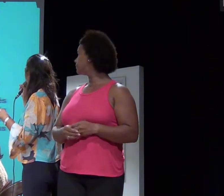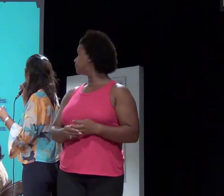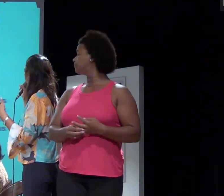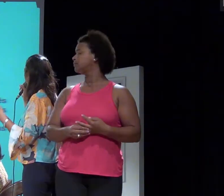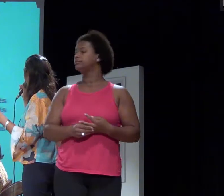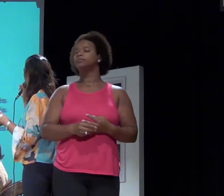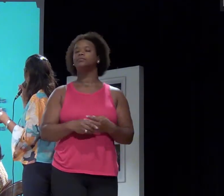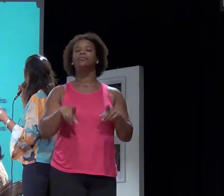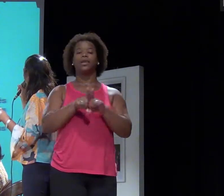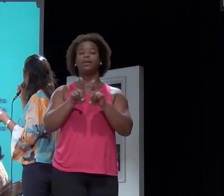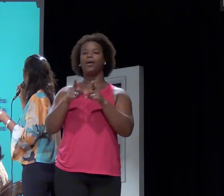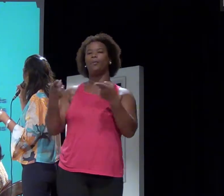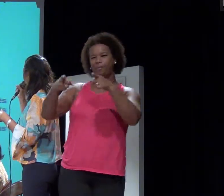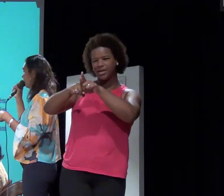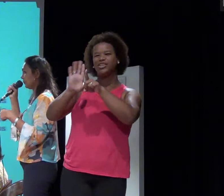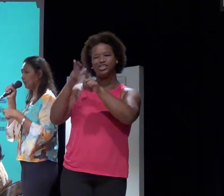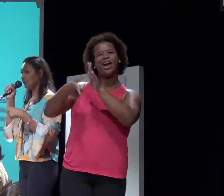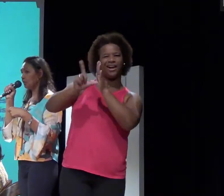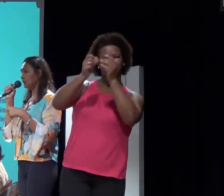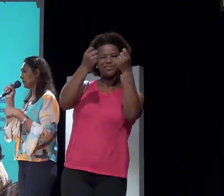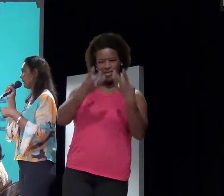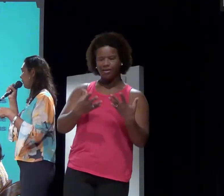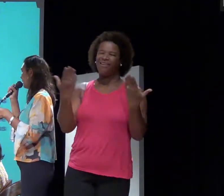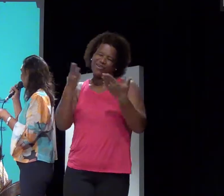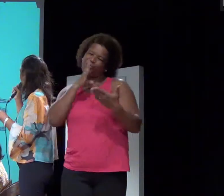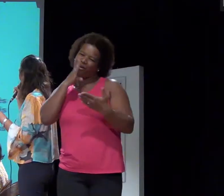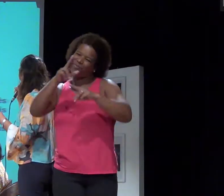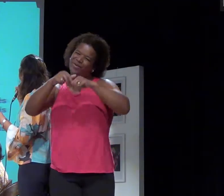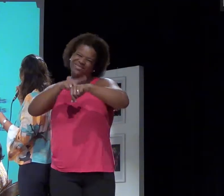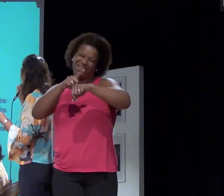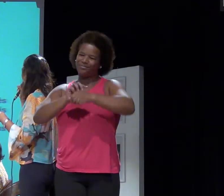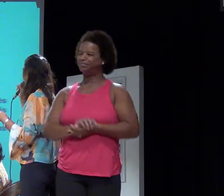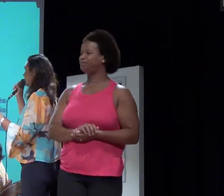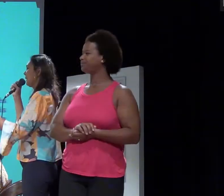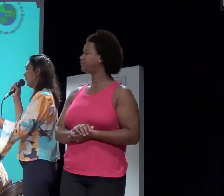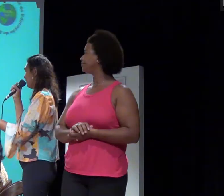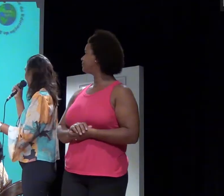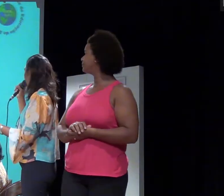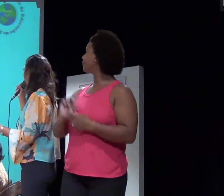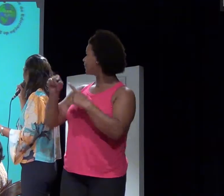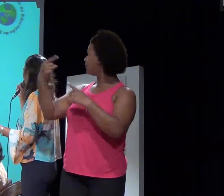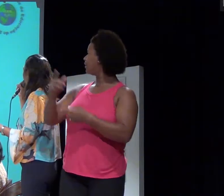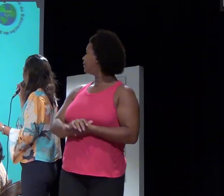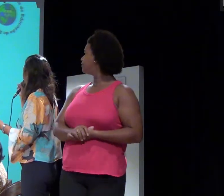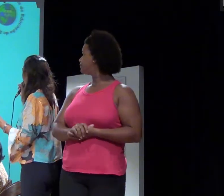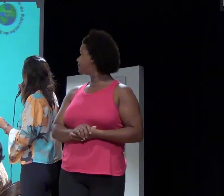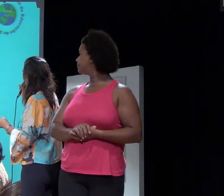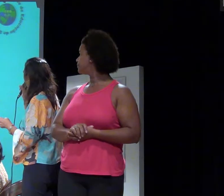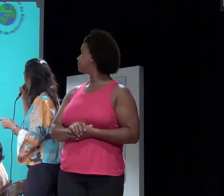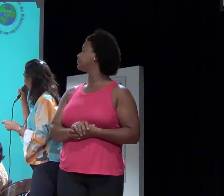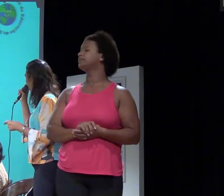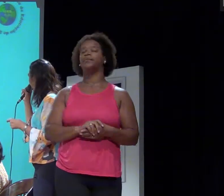Aqui foi a parceria, que eu já falei. Eu estou correndo um pouquinho, porque o meu tempo já está quase que esgotado. Pode passar. E esse